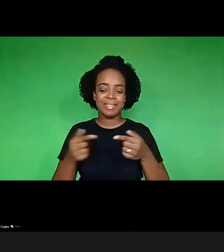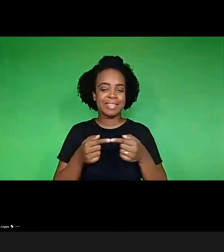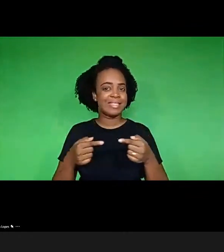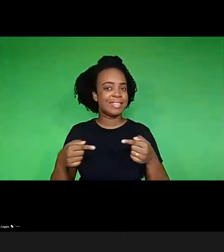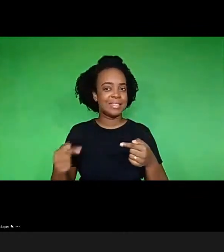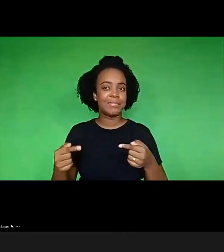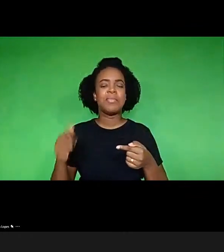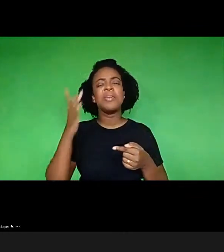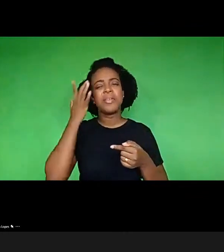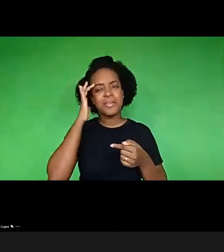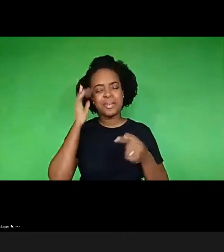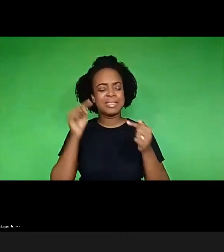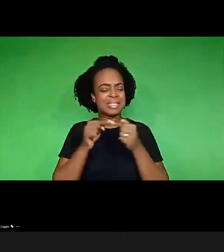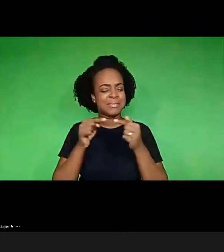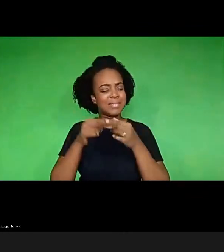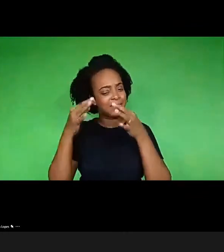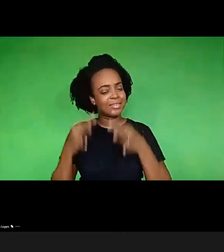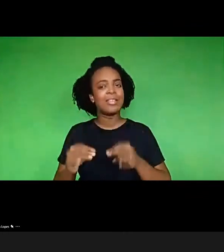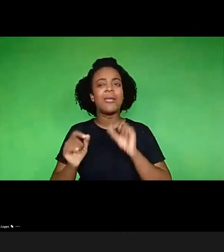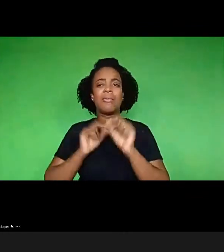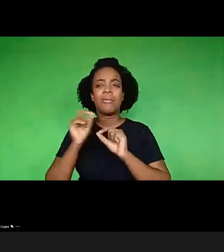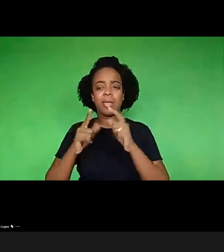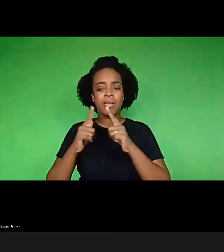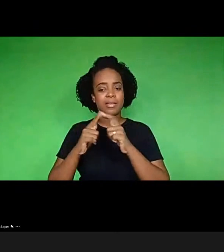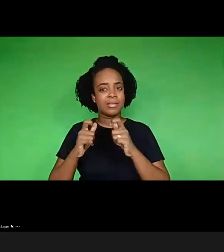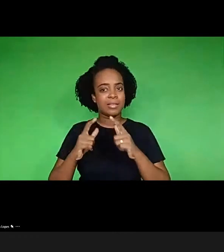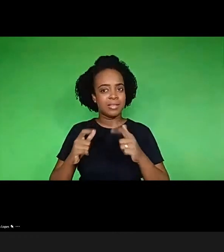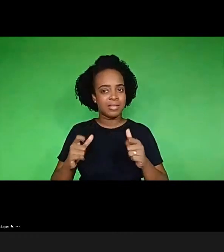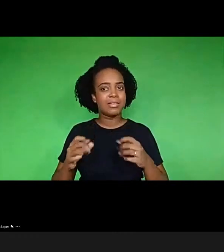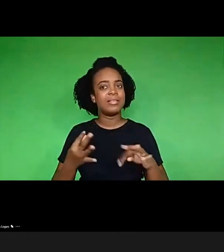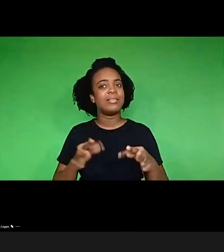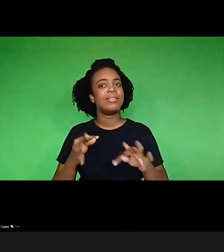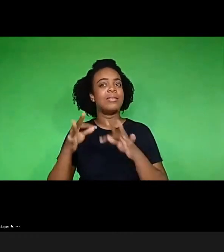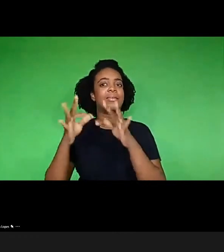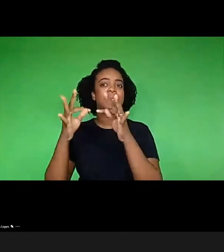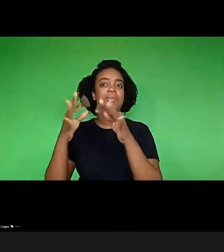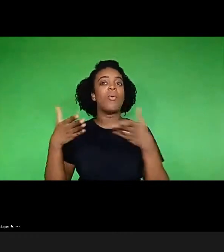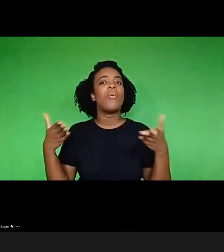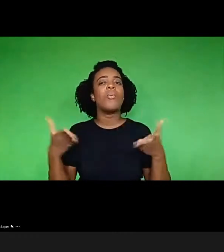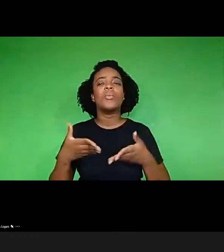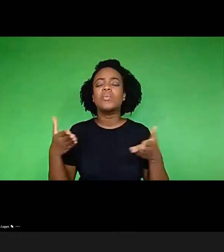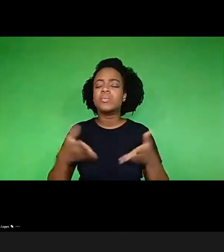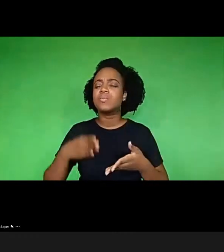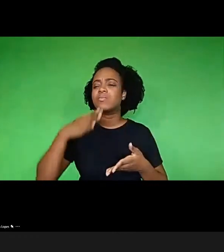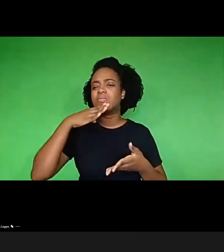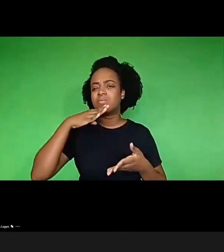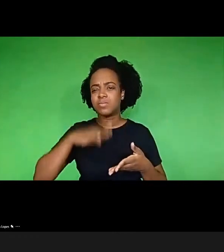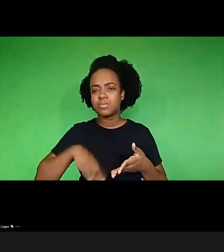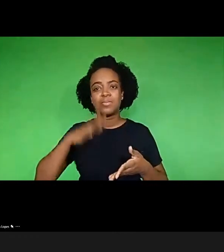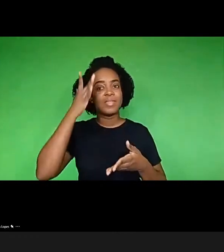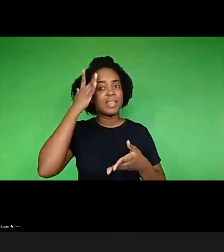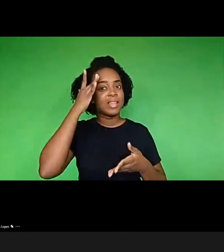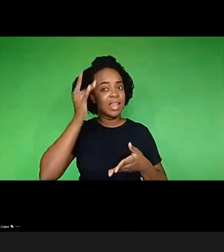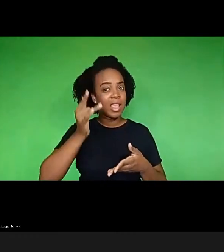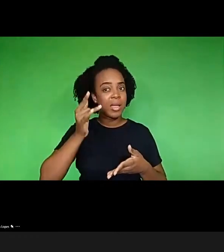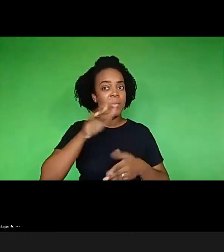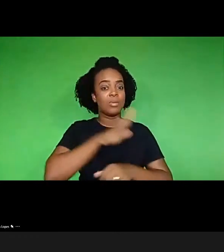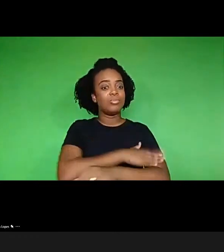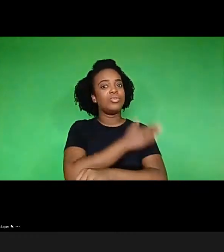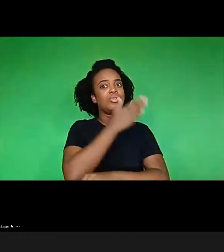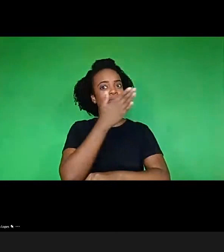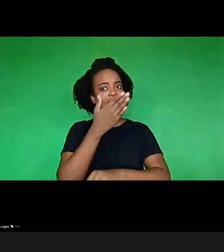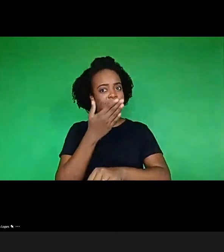ficou ótimo, que é a Semana de Ciência e Tecnologia, que vai ocorrer hoje à tarde, amanhã o dia todo